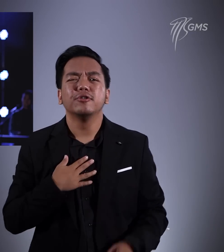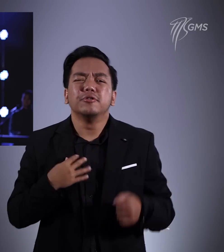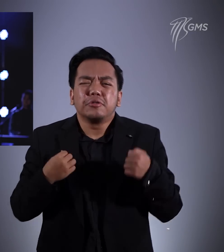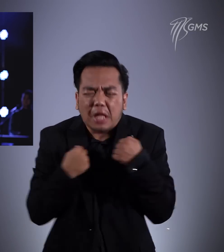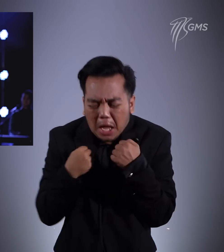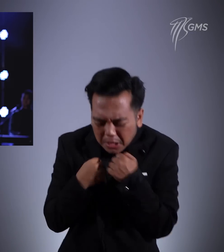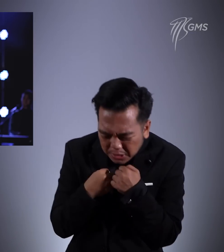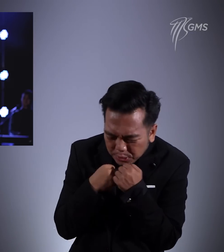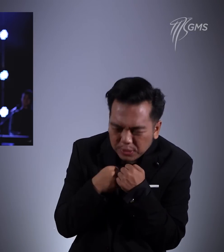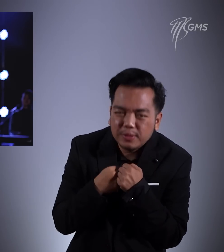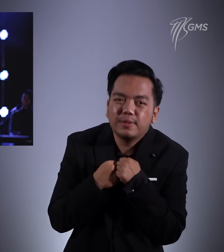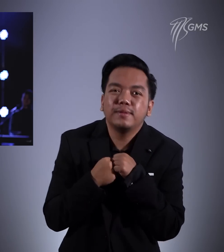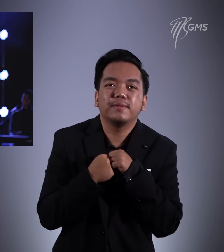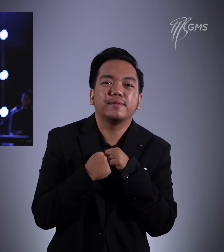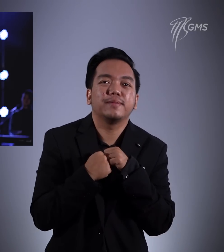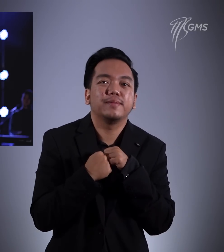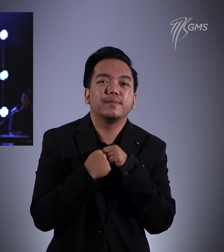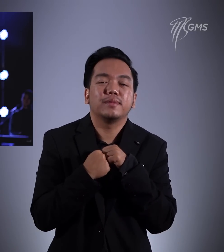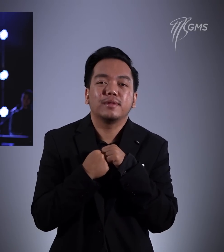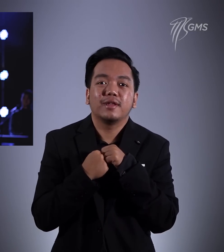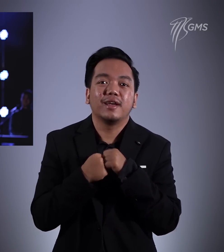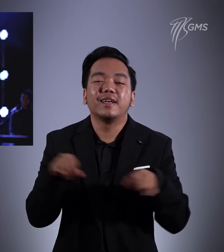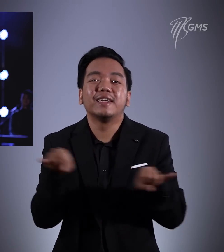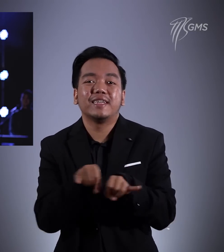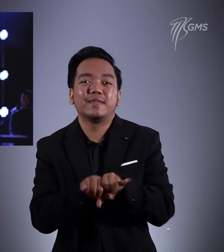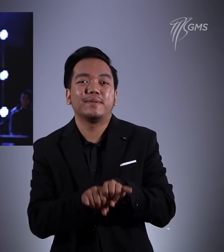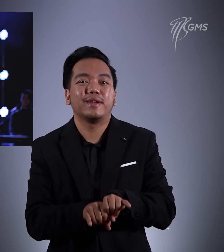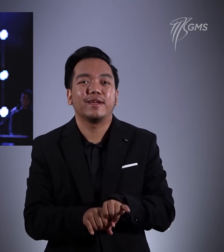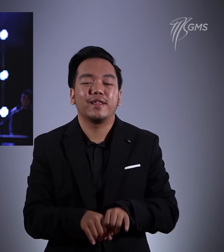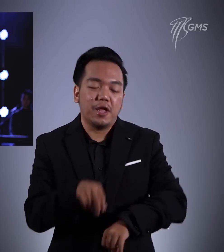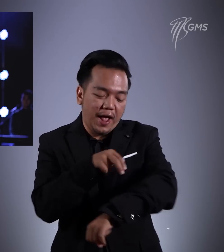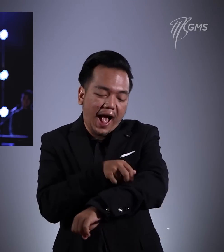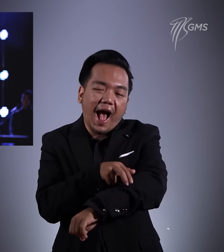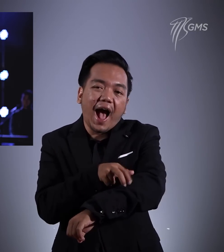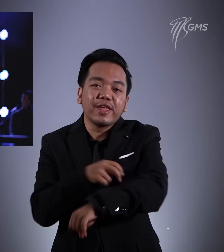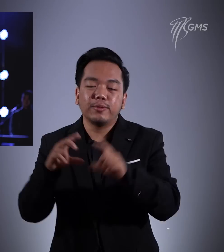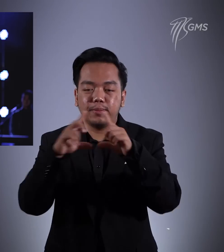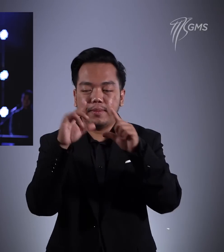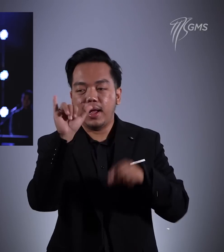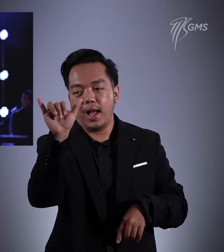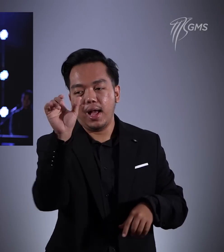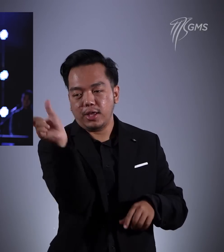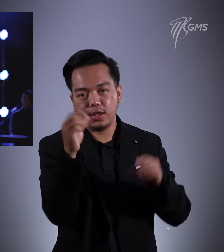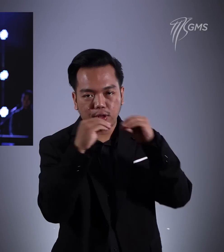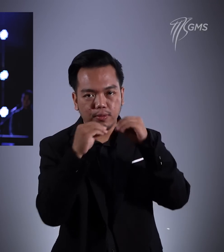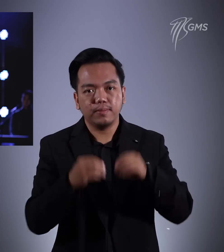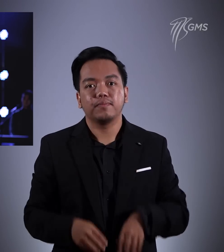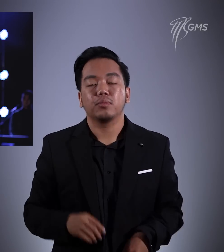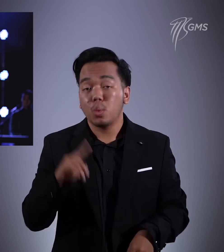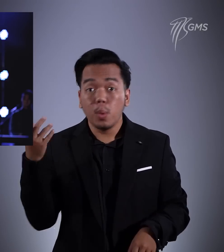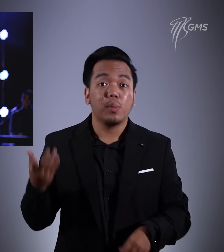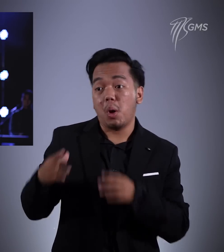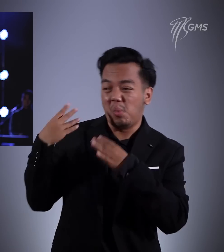Tuhan. Seperti Ayub kan. Ngamuk-ngamuk dia. Padahal Ayub tidak pernah berdosa dengan mulutnya. Tapi gimana pun juga dia